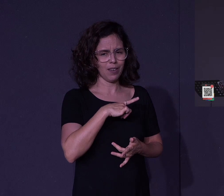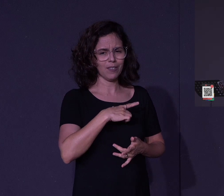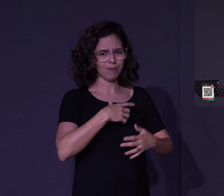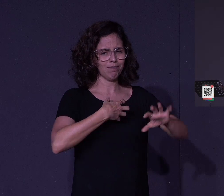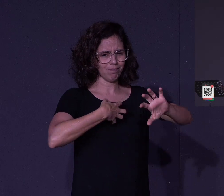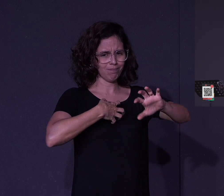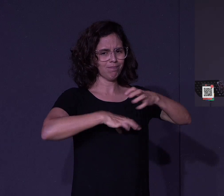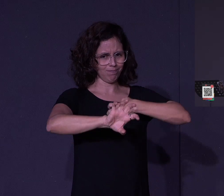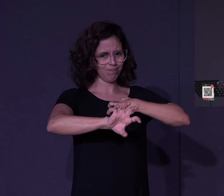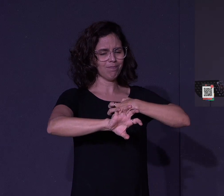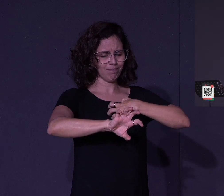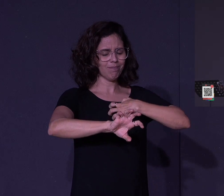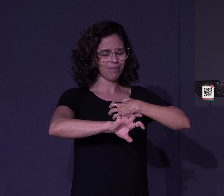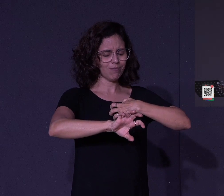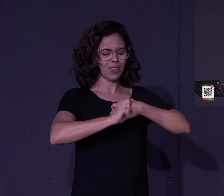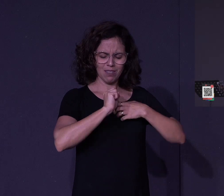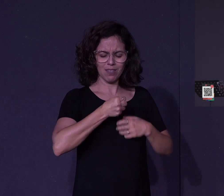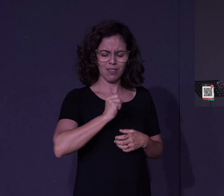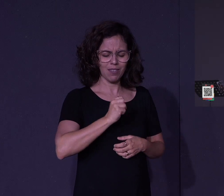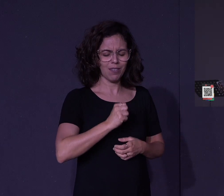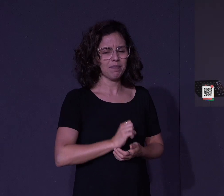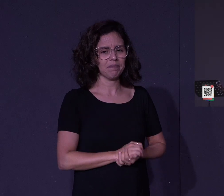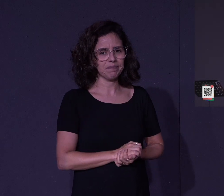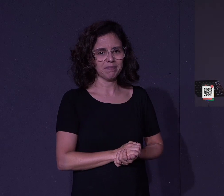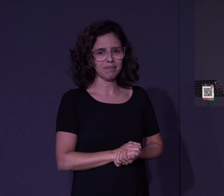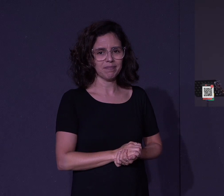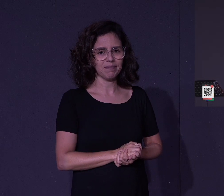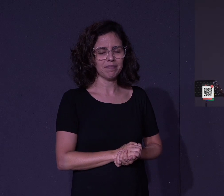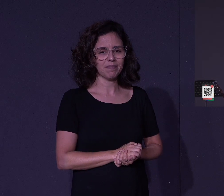Capacidade de agir em prol do outro por se colocar no lugar dele.